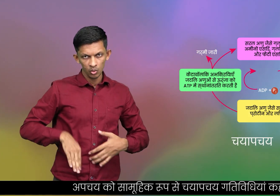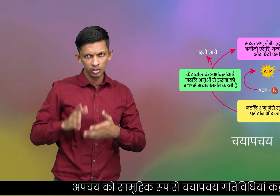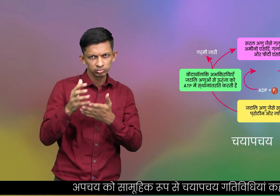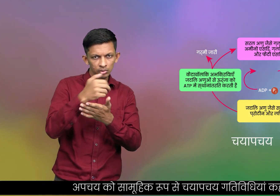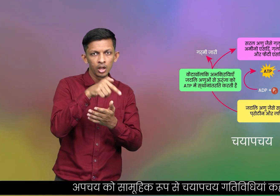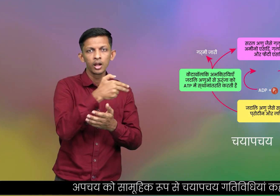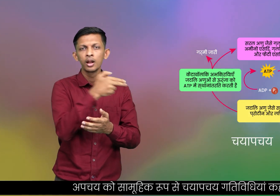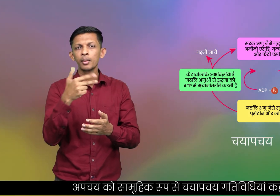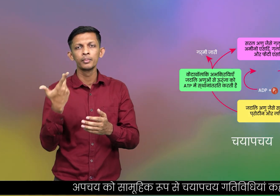से